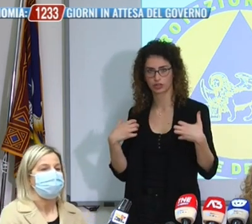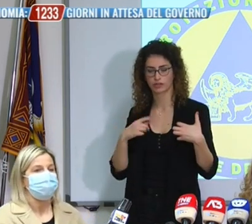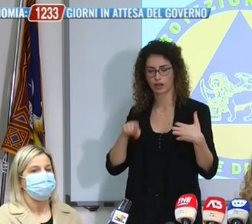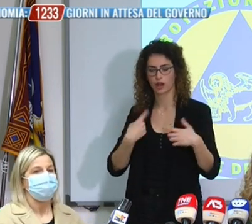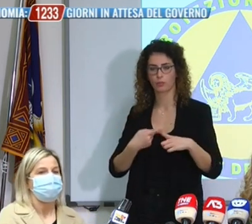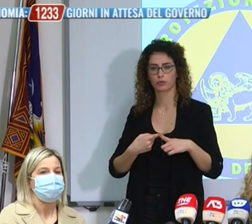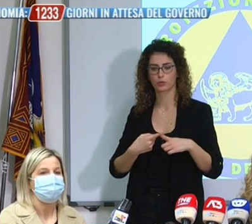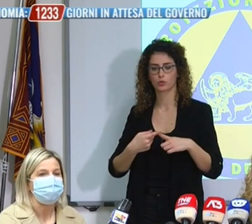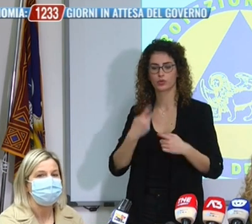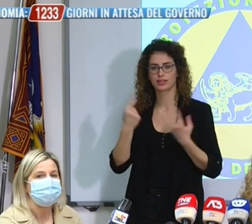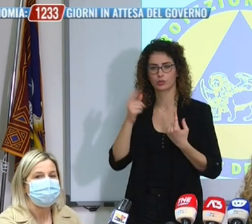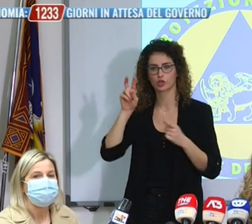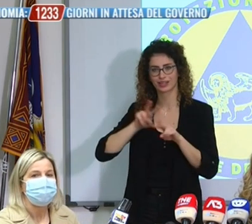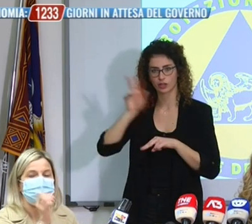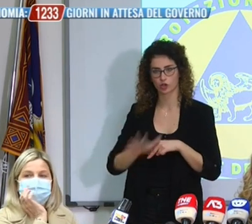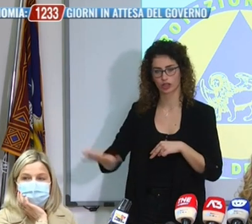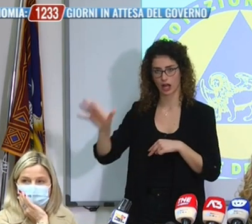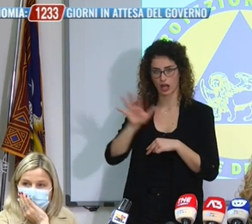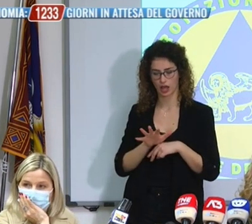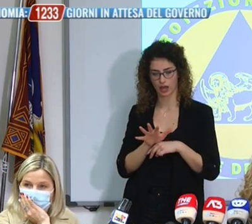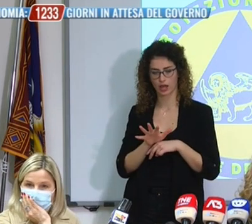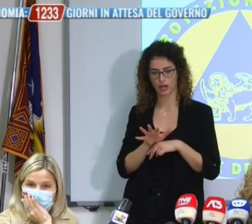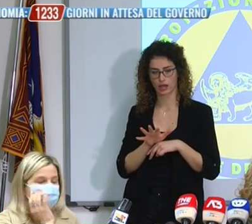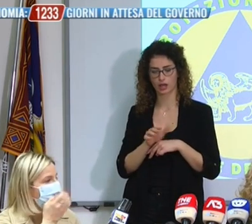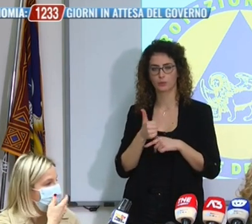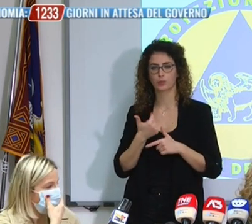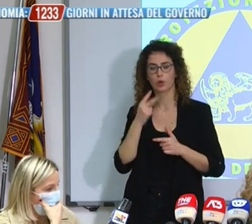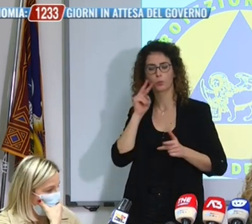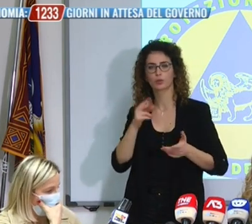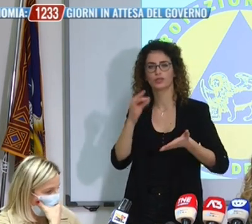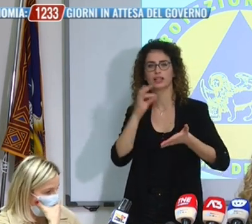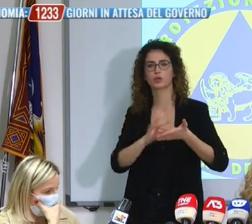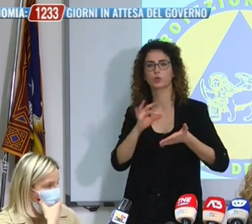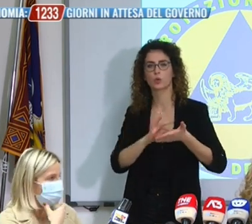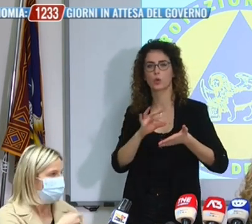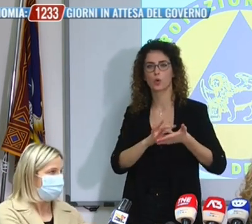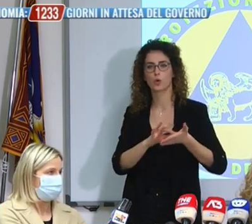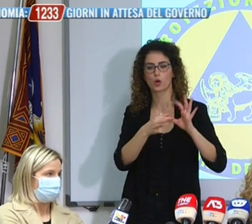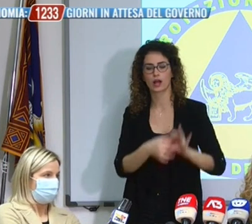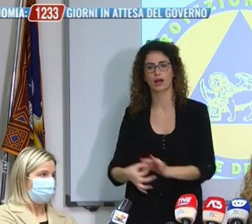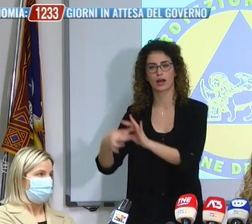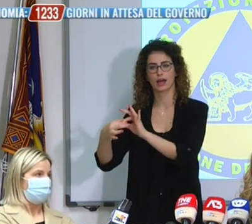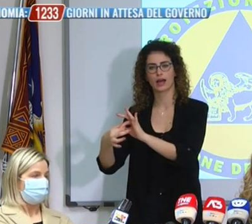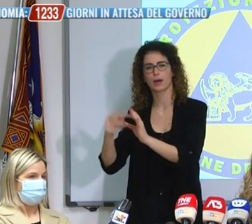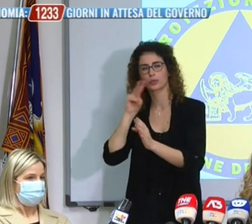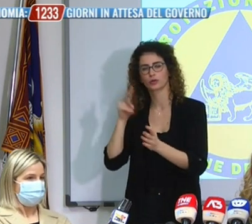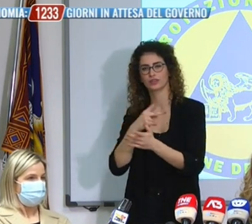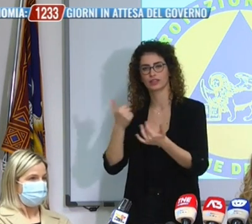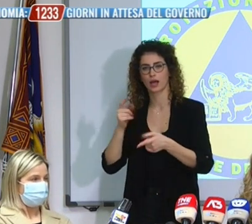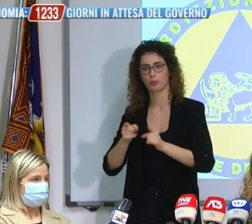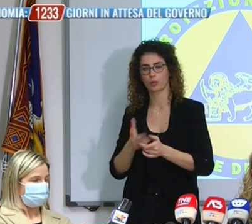situazione nazionale, che effettivamente il setting scuola rispecchia quello che è il setting della popolazione. Per